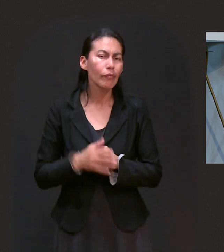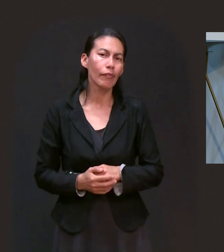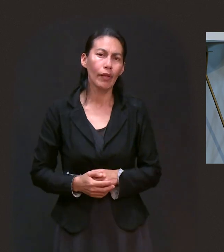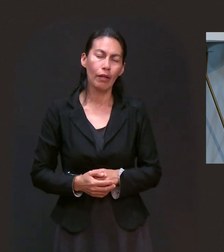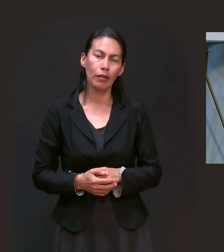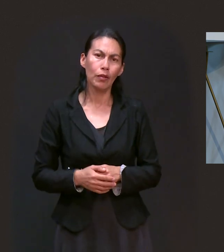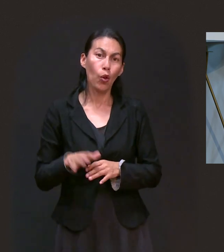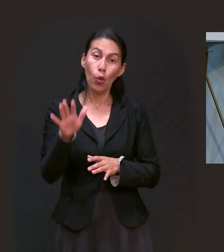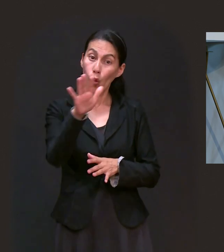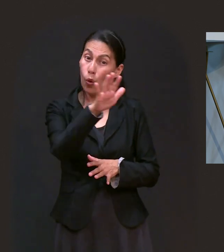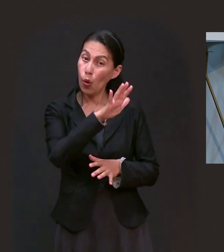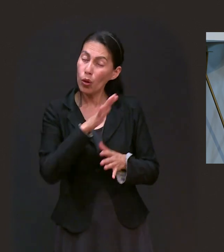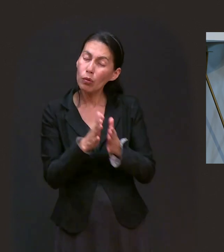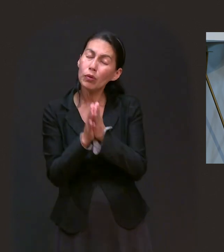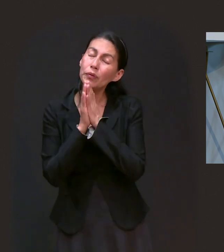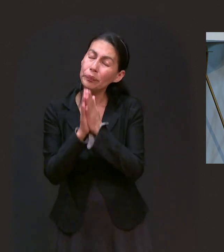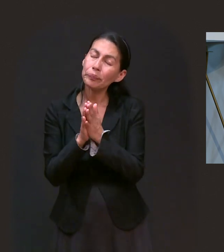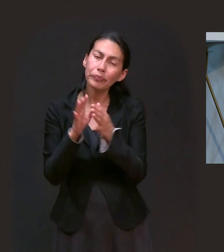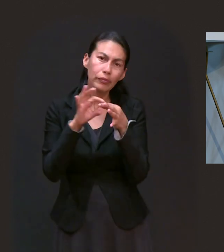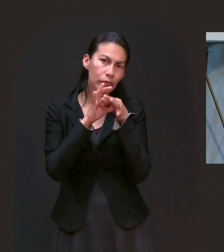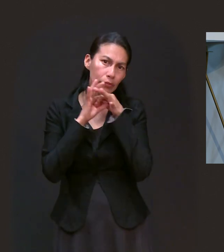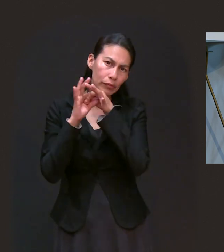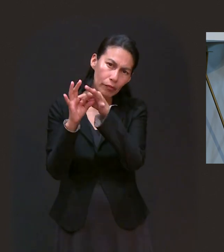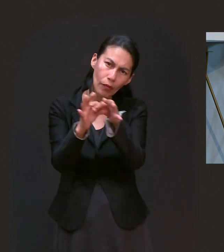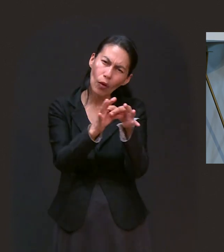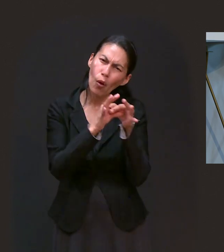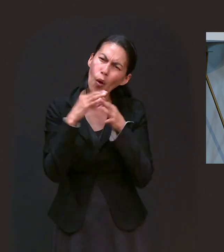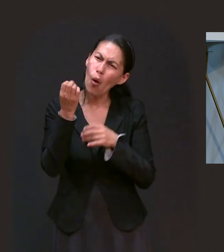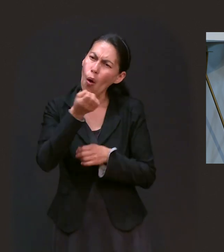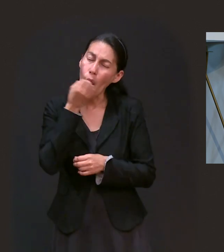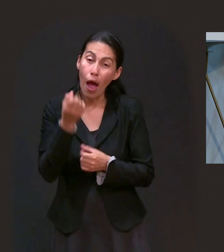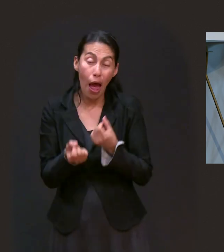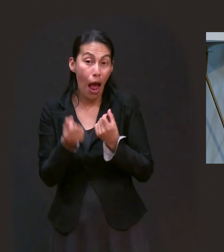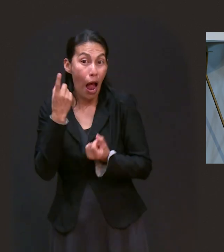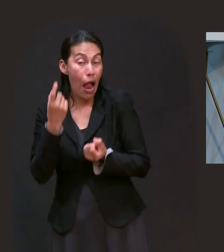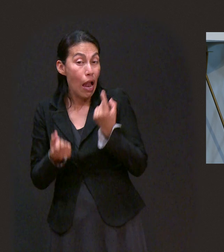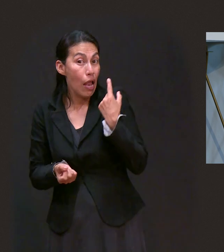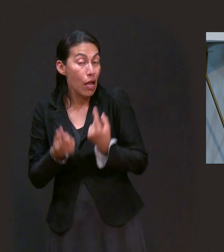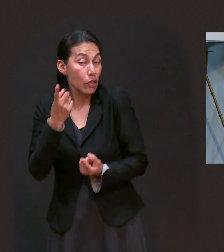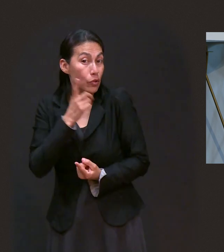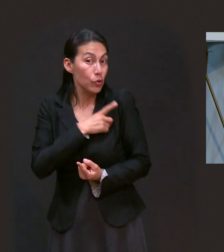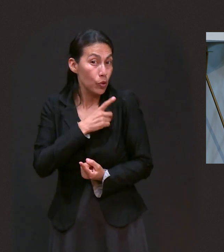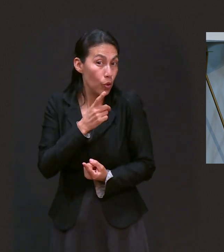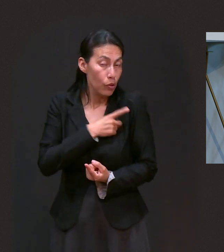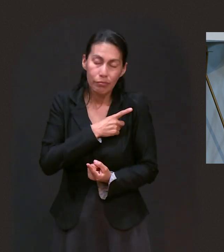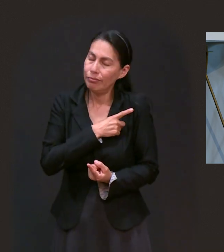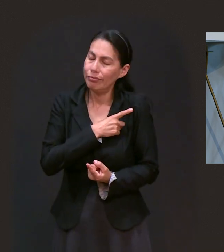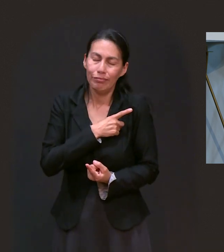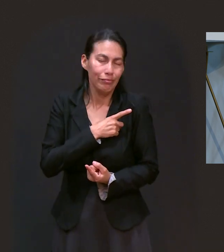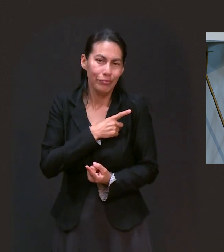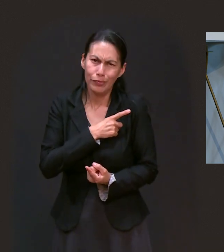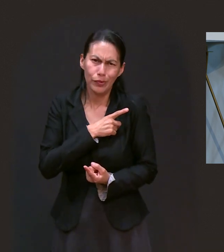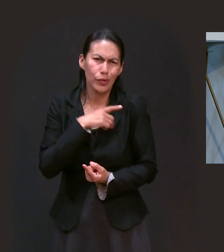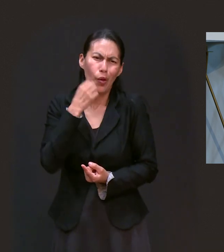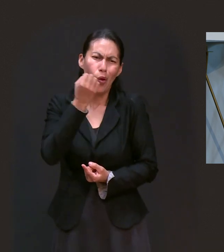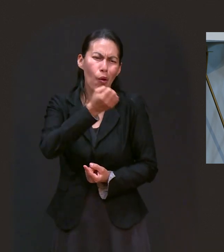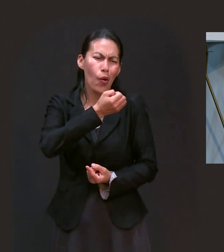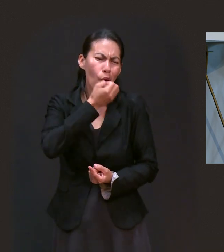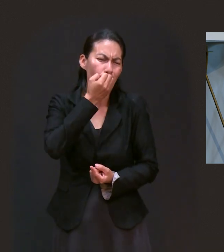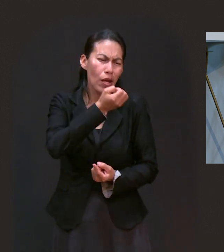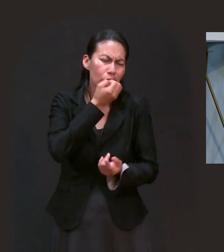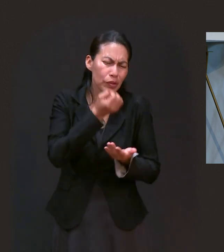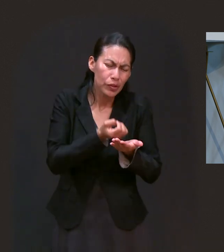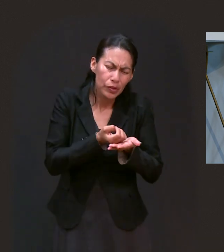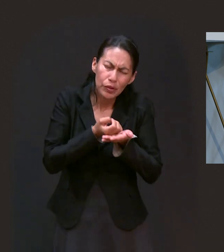escuchando unámonos en oración nadie quede solo que nuestras oraciones puedan